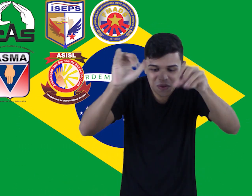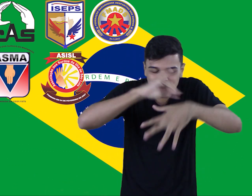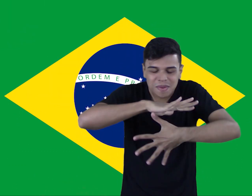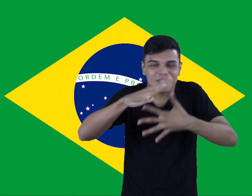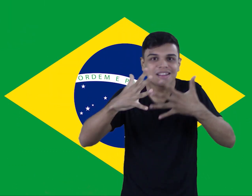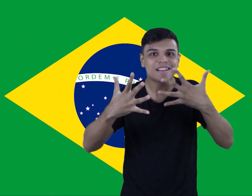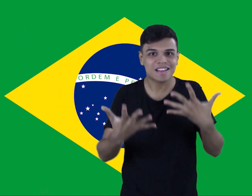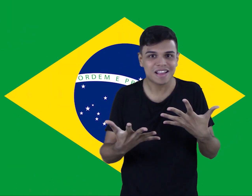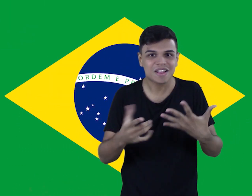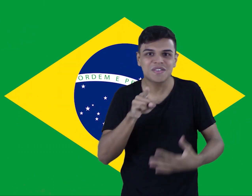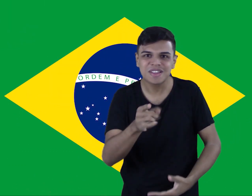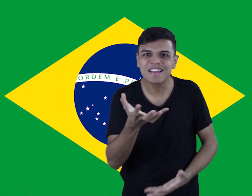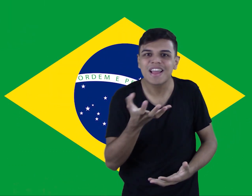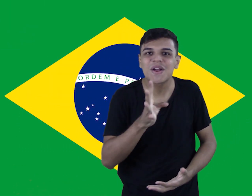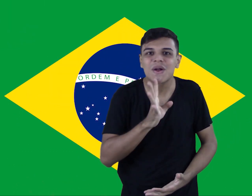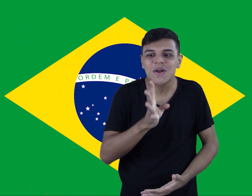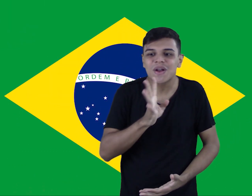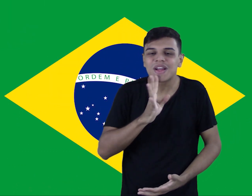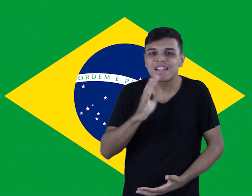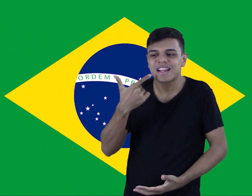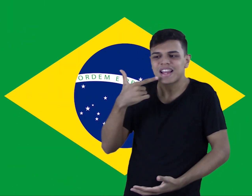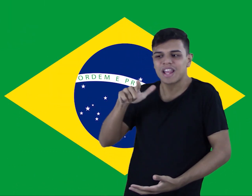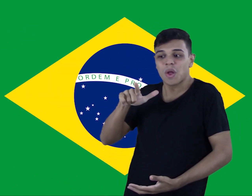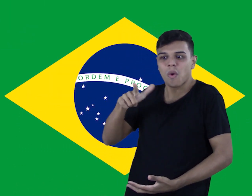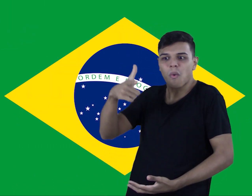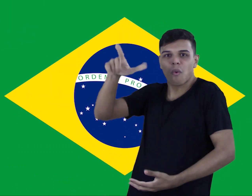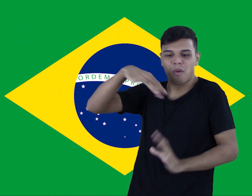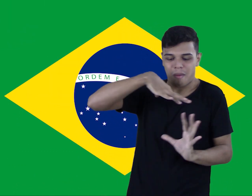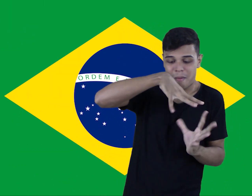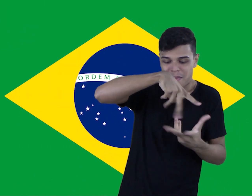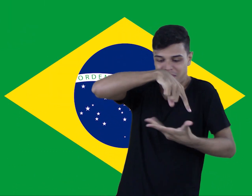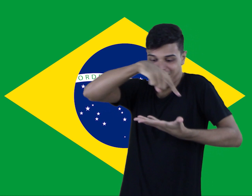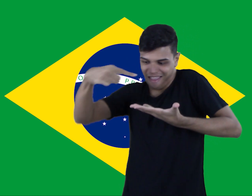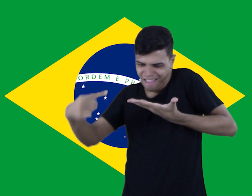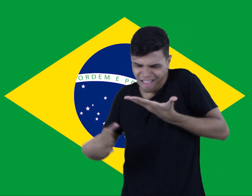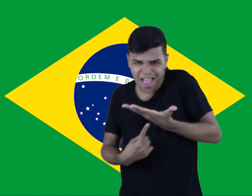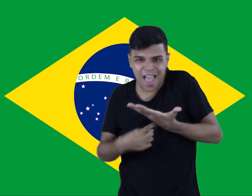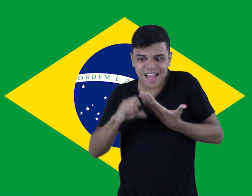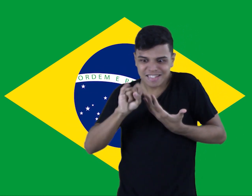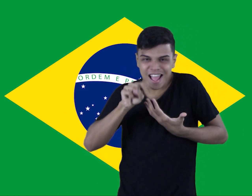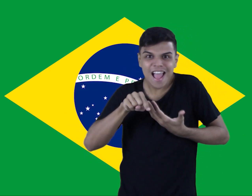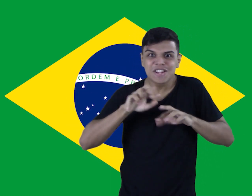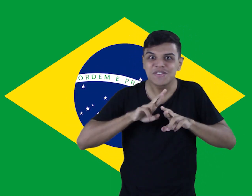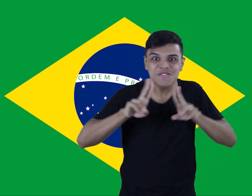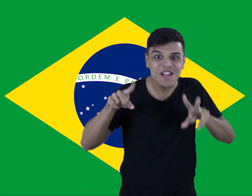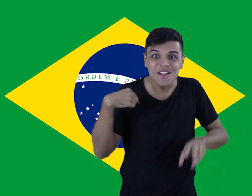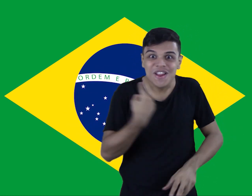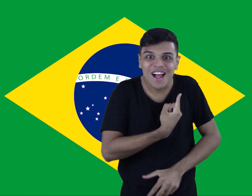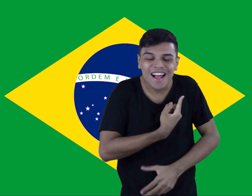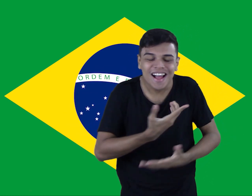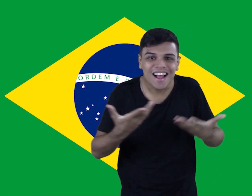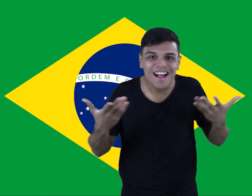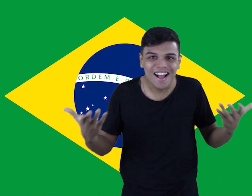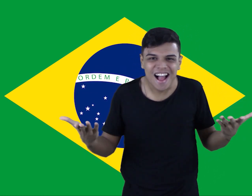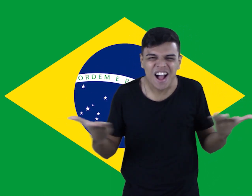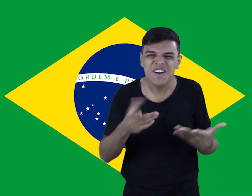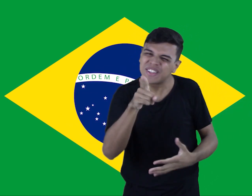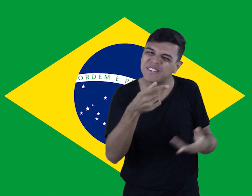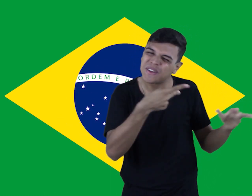pouco sobre a Libras, você não gostaria de conhecer uma língua de sinais do outro lado do mundo? Será que ela é muito diferente da nossa? Agora